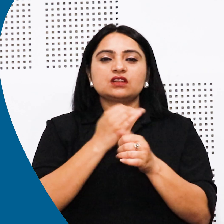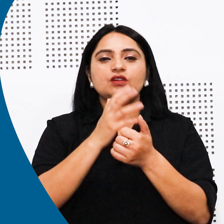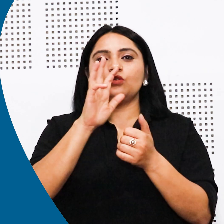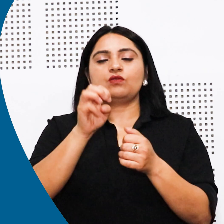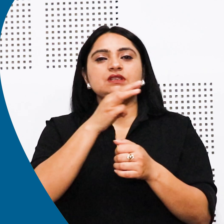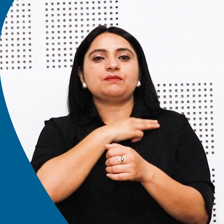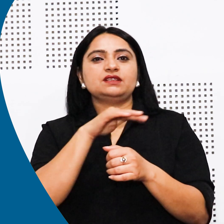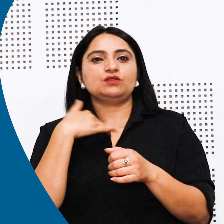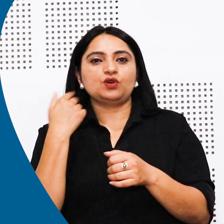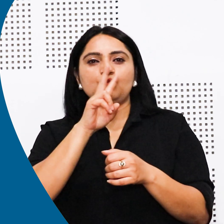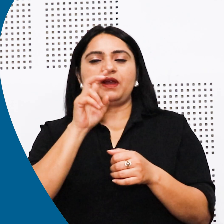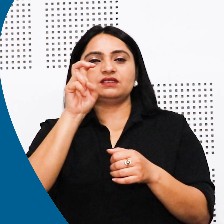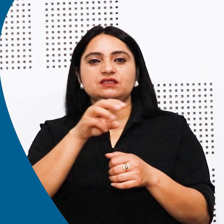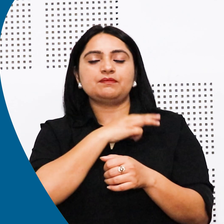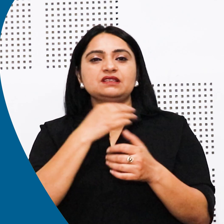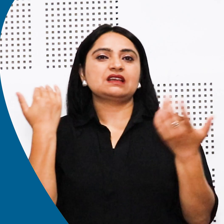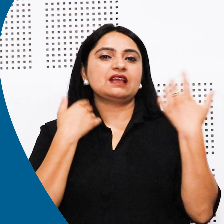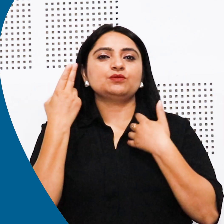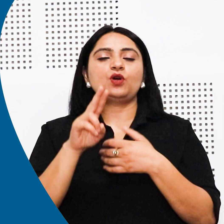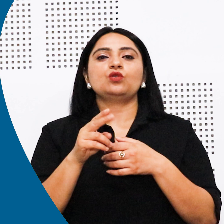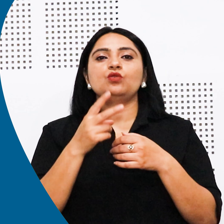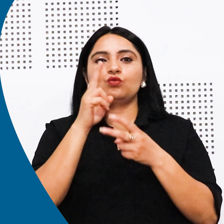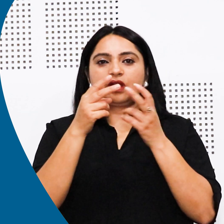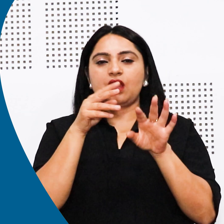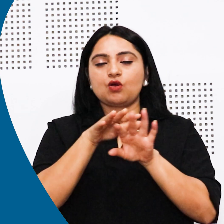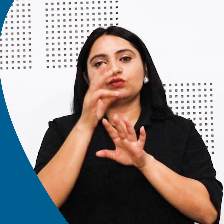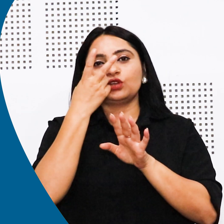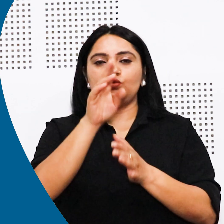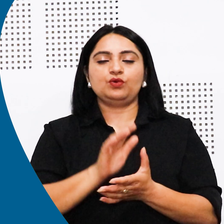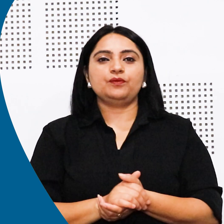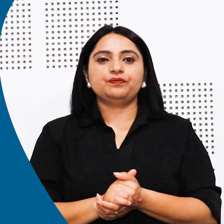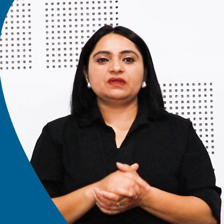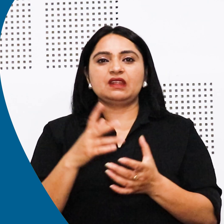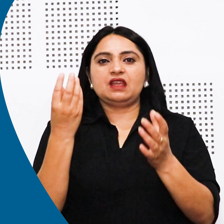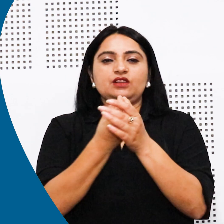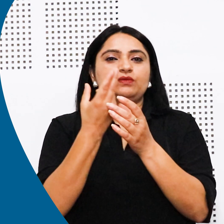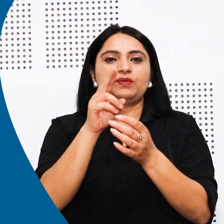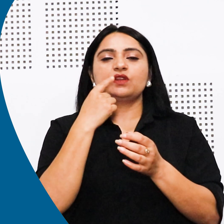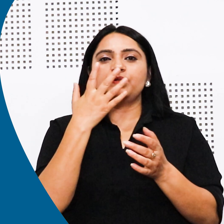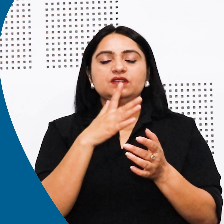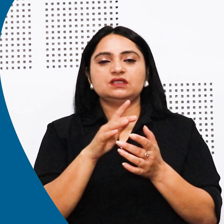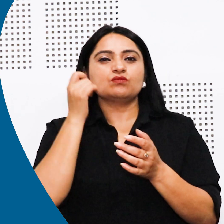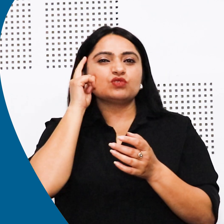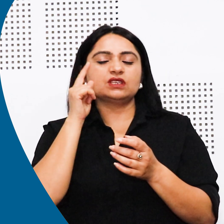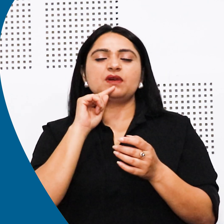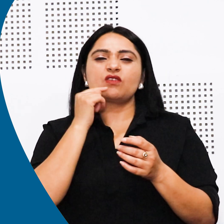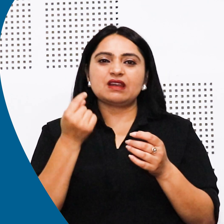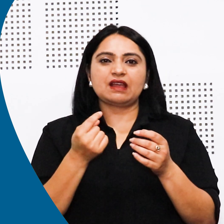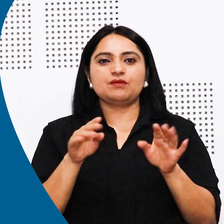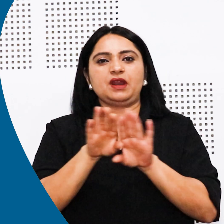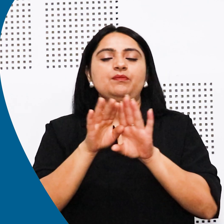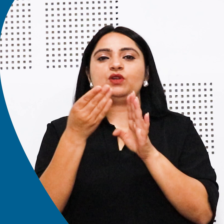मरेको 22,000 मान्छेहरू घाइते भएका कुरादेखि लिएर तमाम कुरो देख्नु भएकै छ नि त। एकरूपता भएन भने चाहिँ बुझाइमा कहिले कहिले एकरूपता नहुन सक्छ।